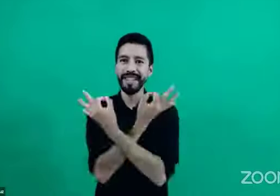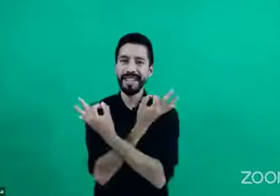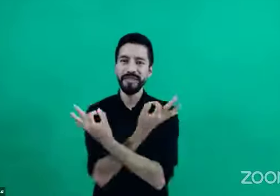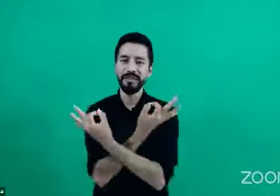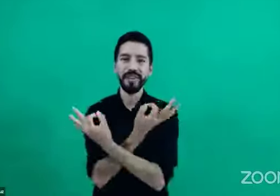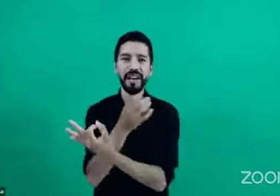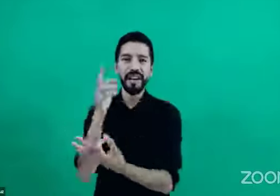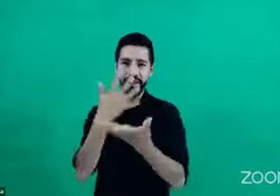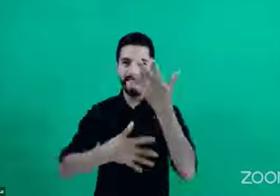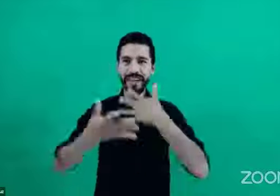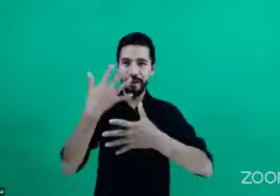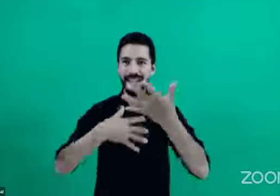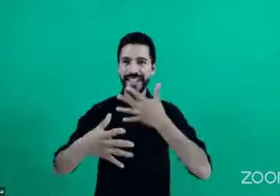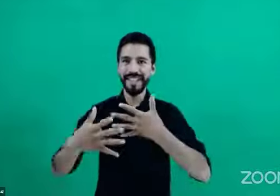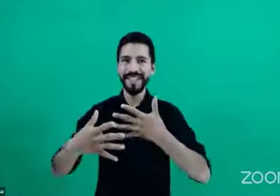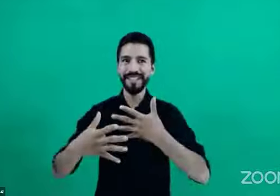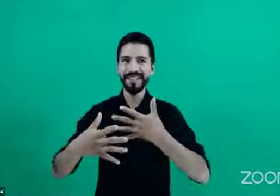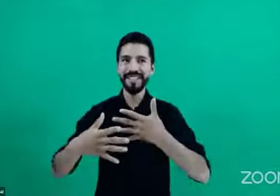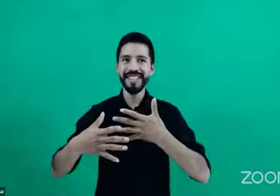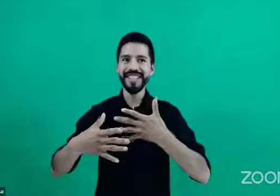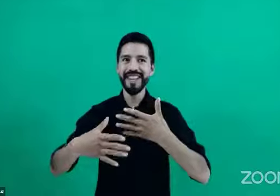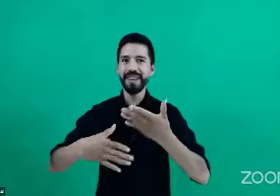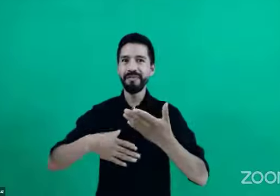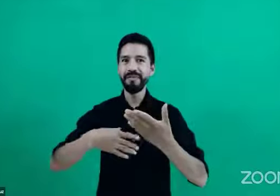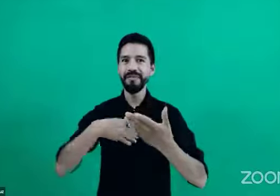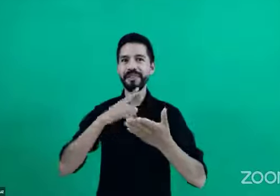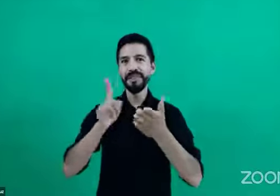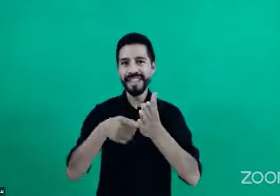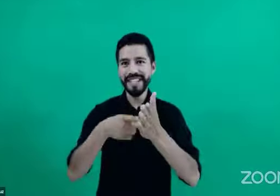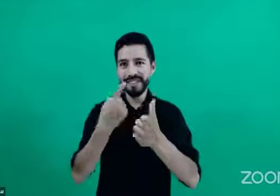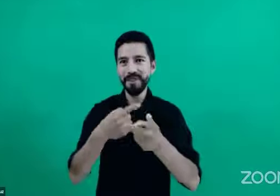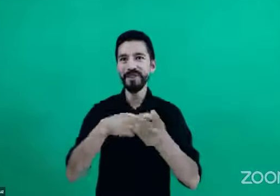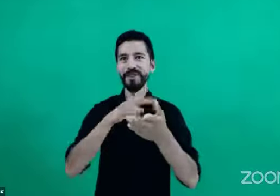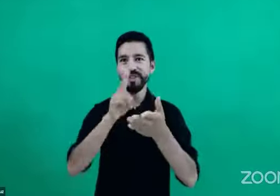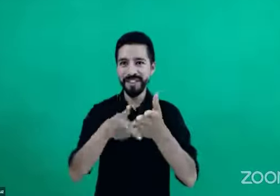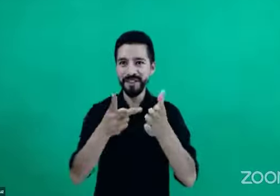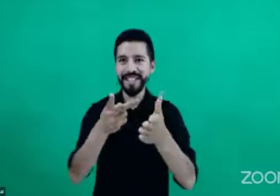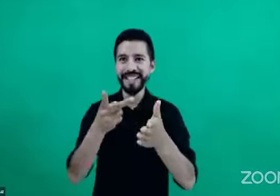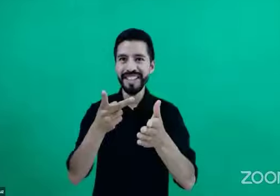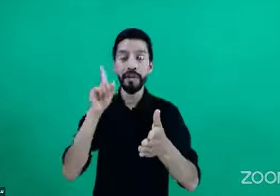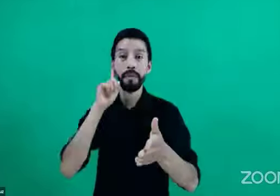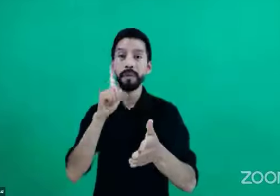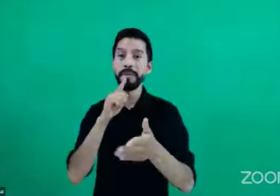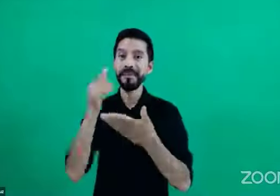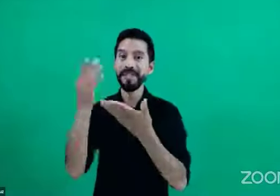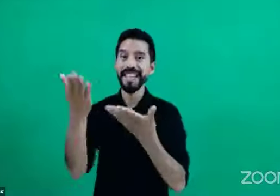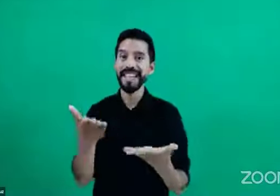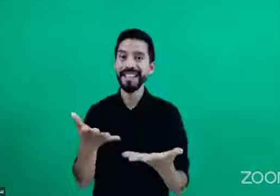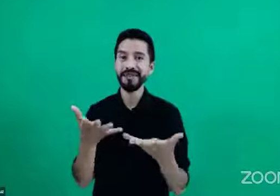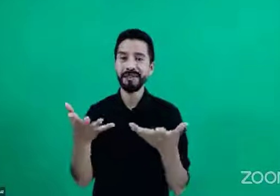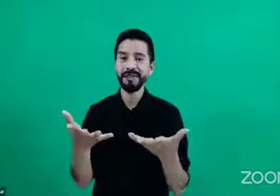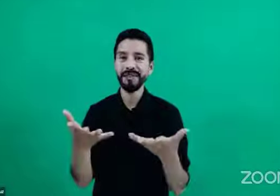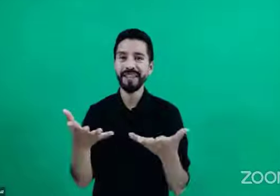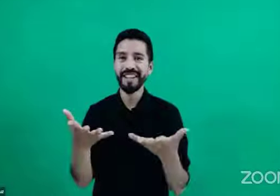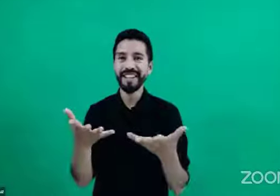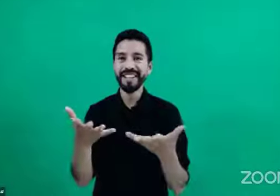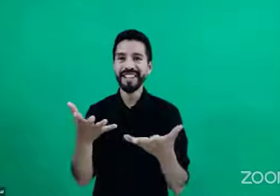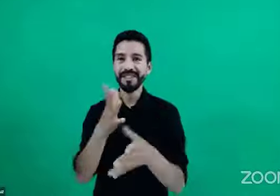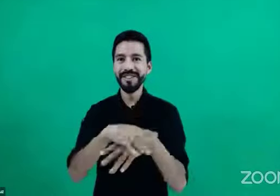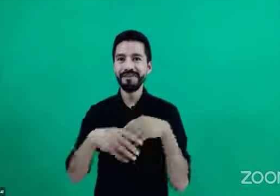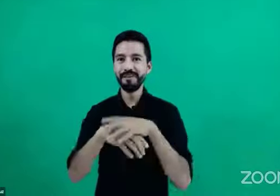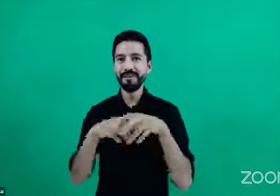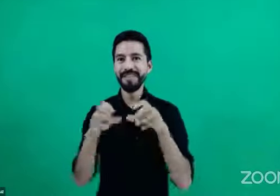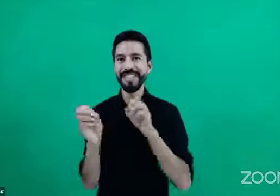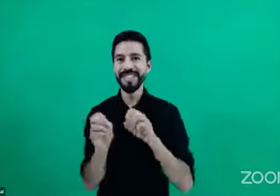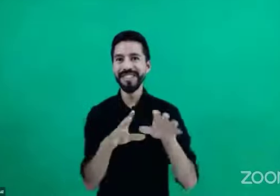una meditación en lengua de señas, entonces es una sesión, 2 sesiones, y como no vemos que llegan sordos,